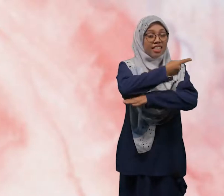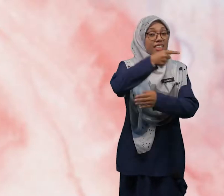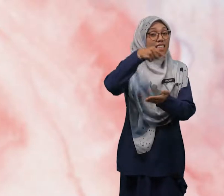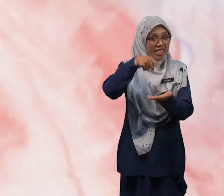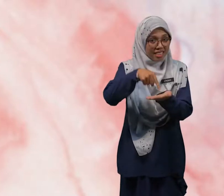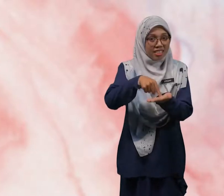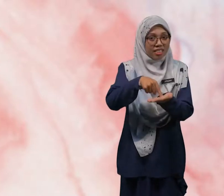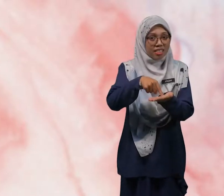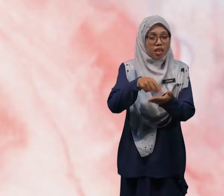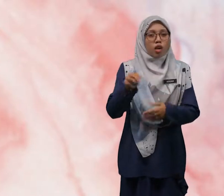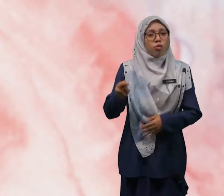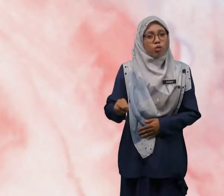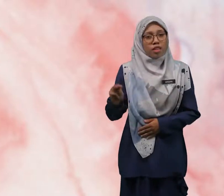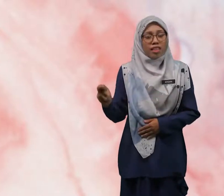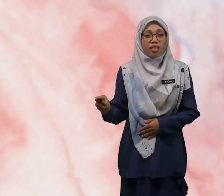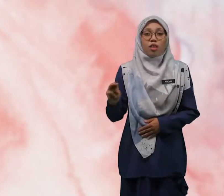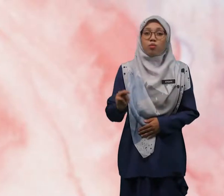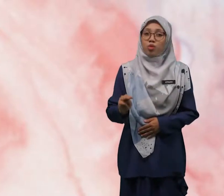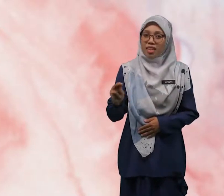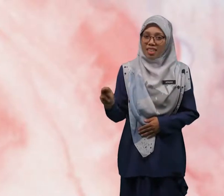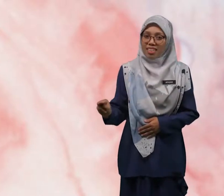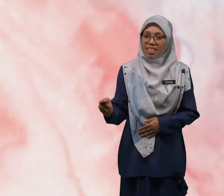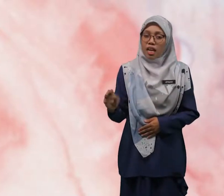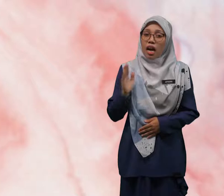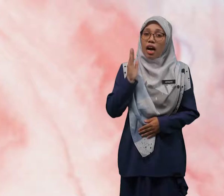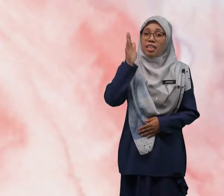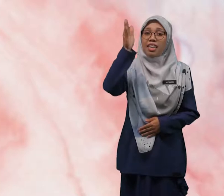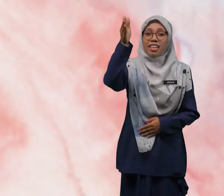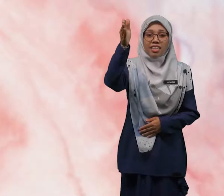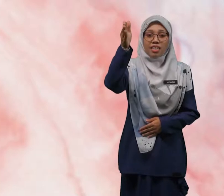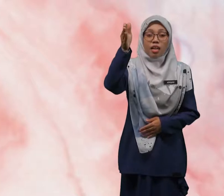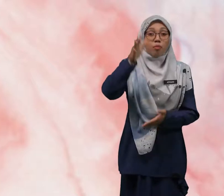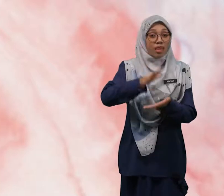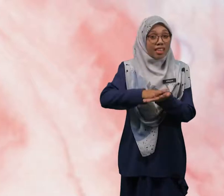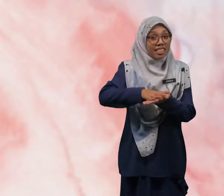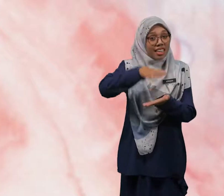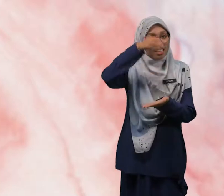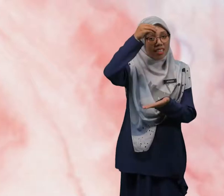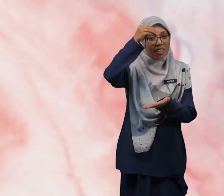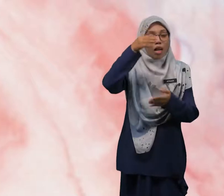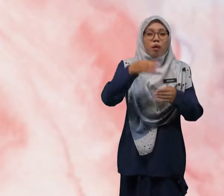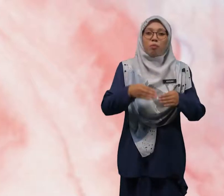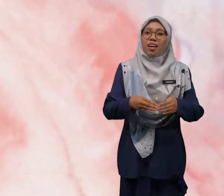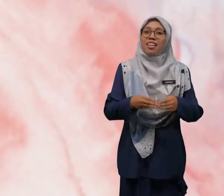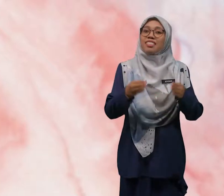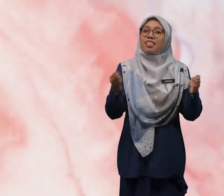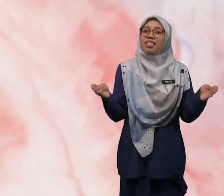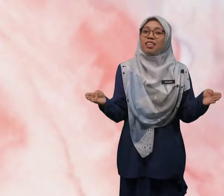ini murid-murid akan belajar bahasa Hai